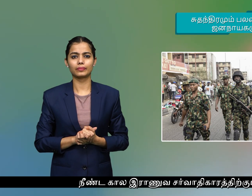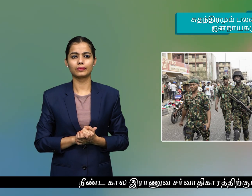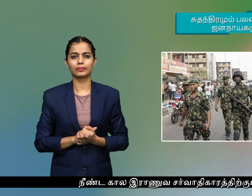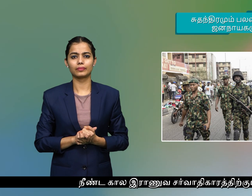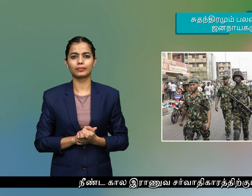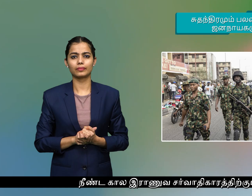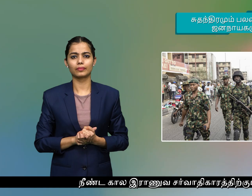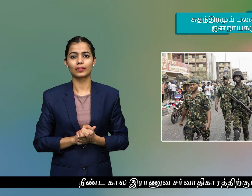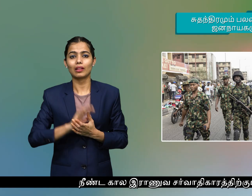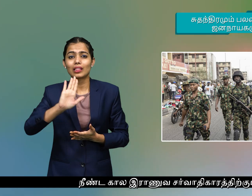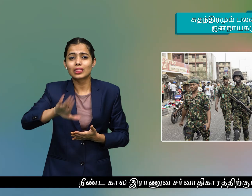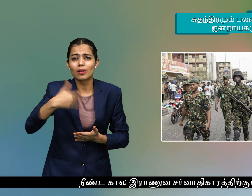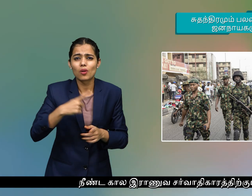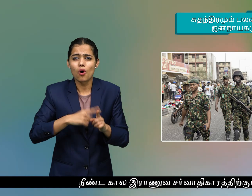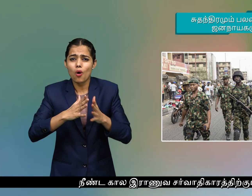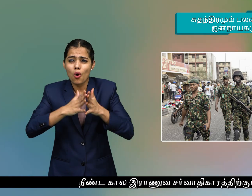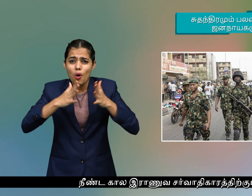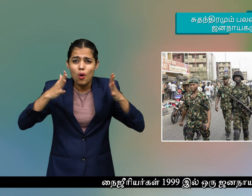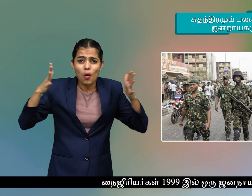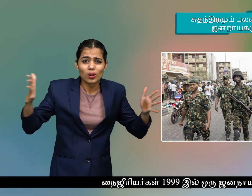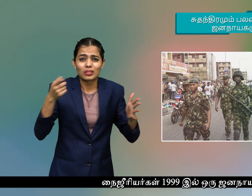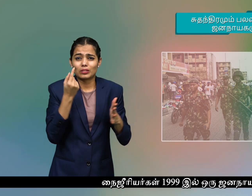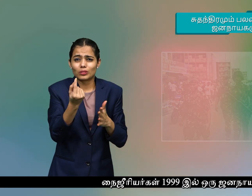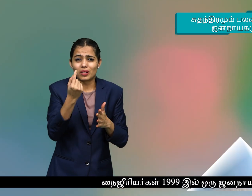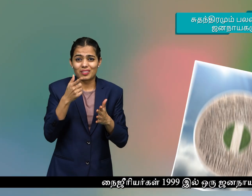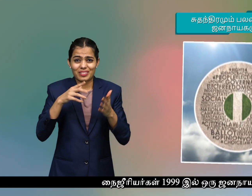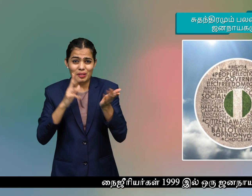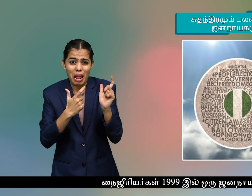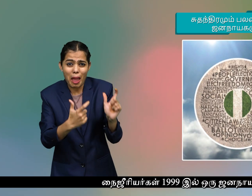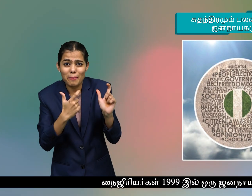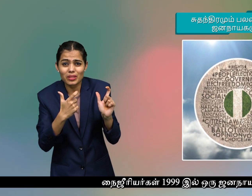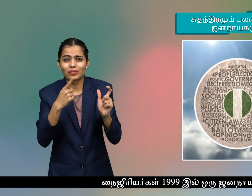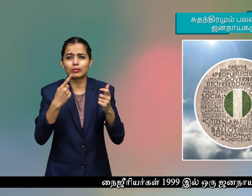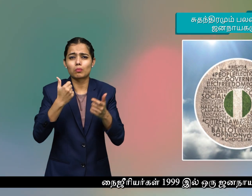நீண்டகால இராணுவ சர்வாதிகாரத்திற்கு பிறகு நைஜீரியர்கள்